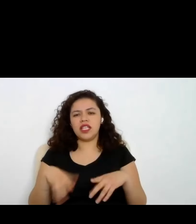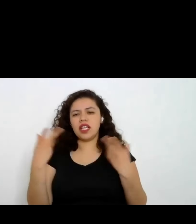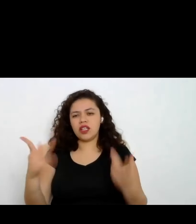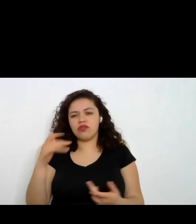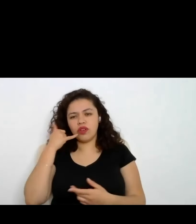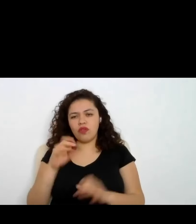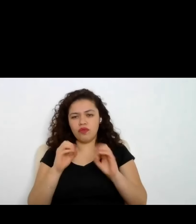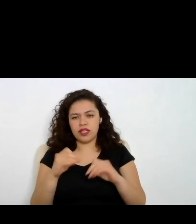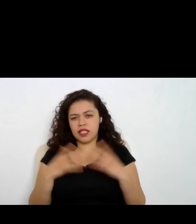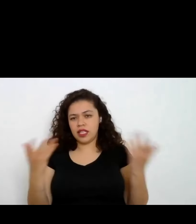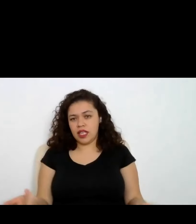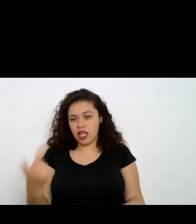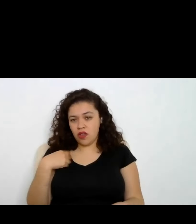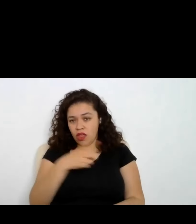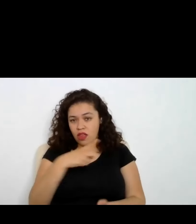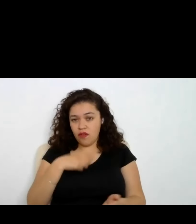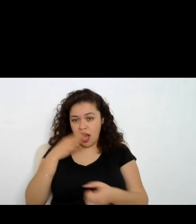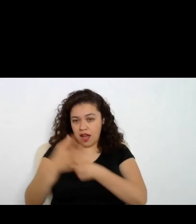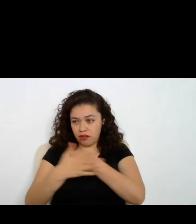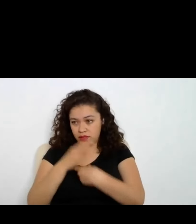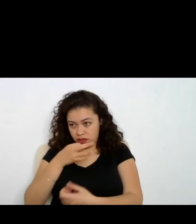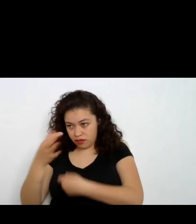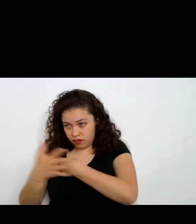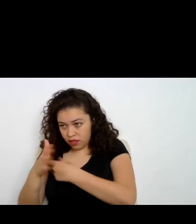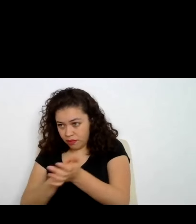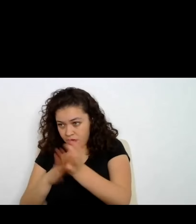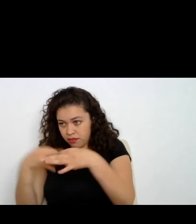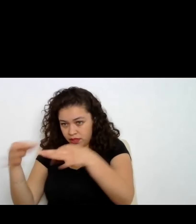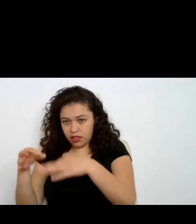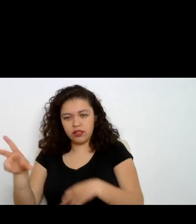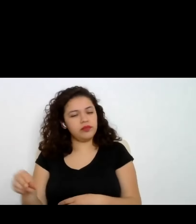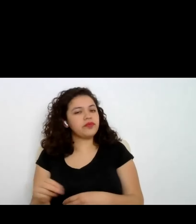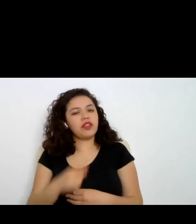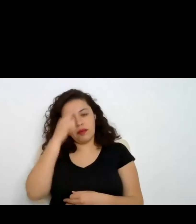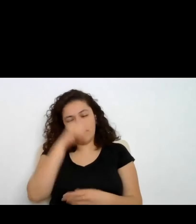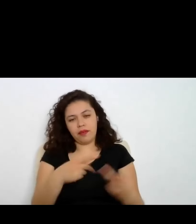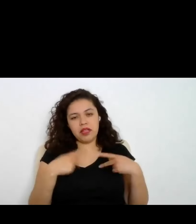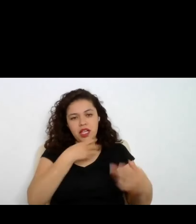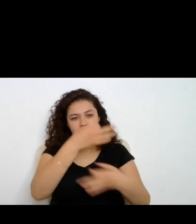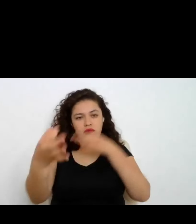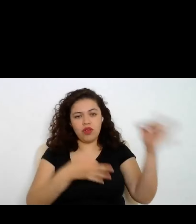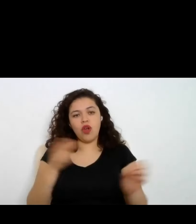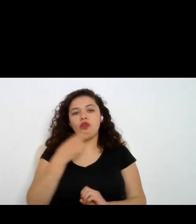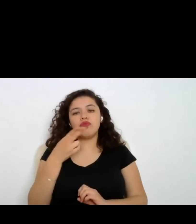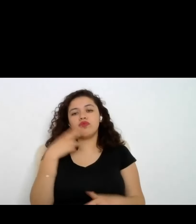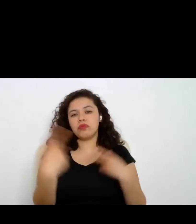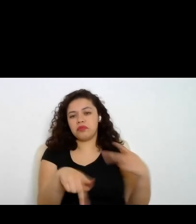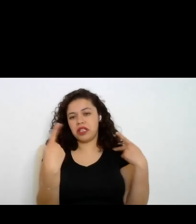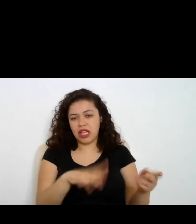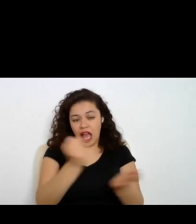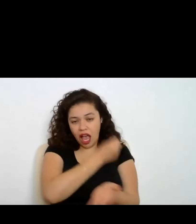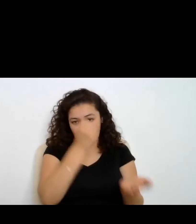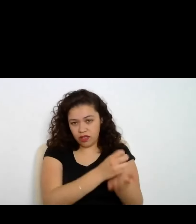En esos casos, cuando la persona física no los recaba con fines de divulgación o de uso comercial, pues no está obligada a